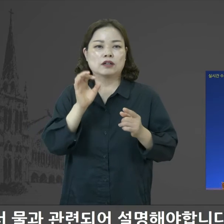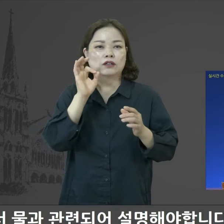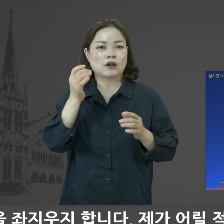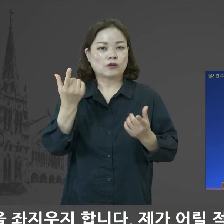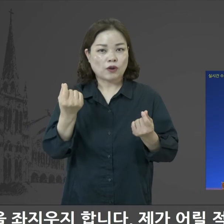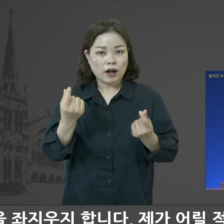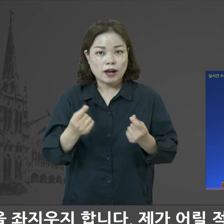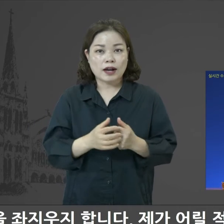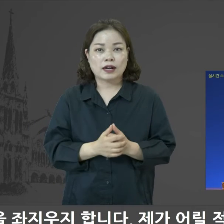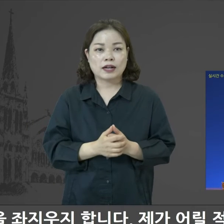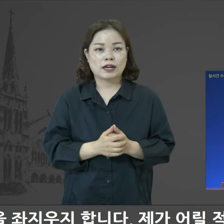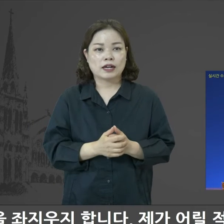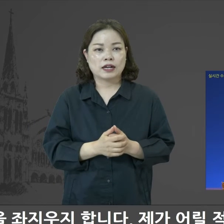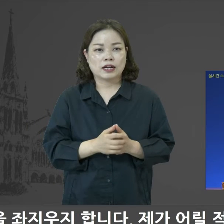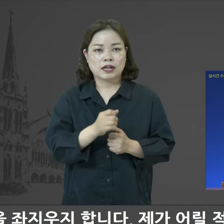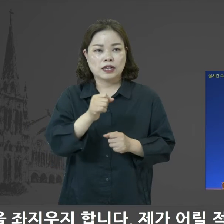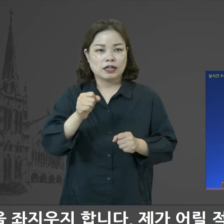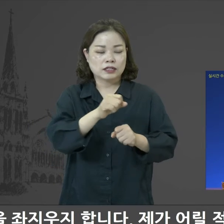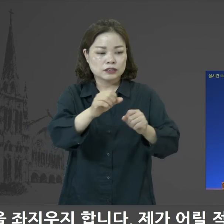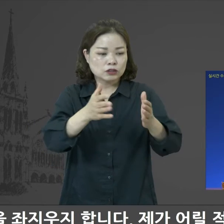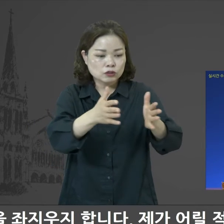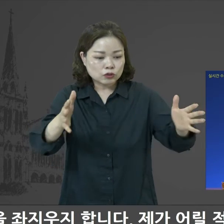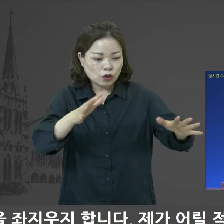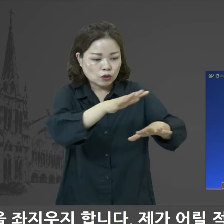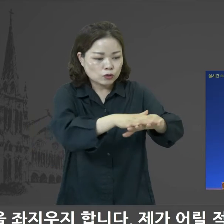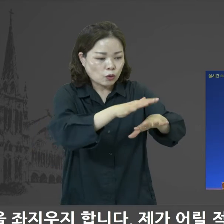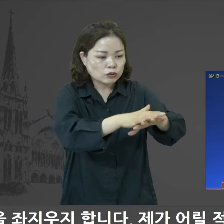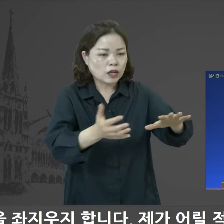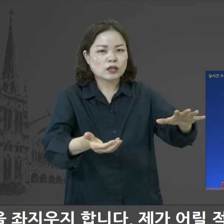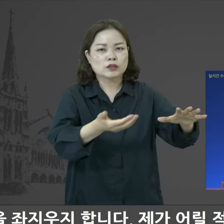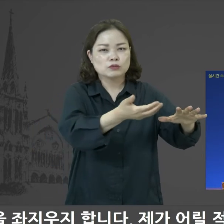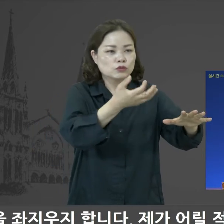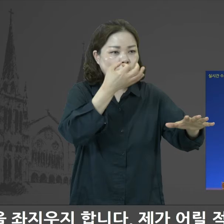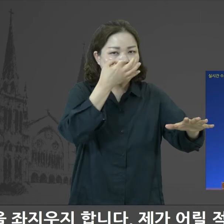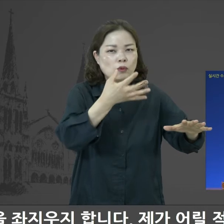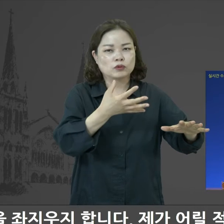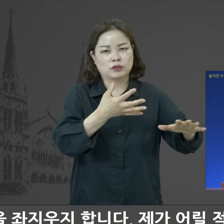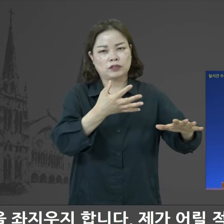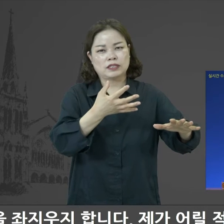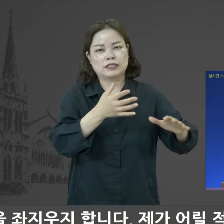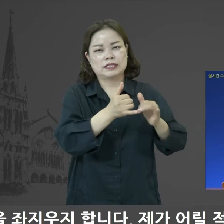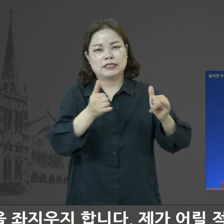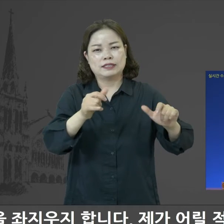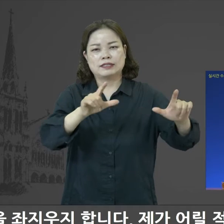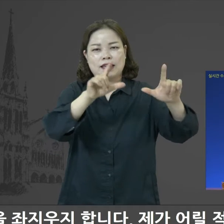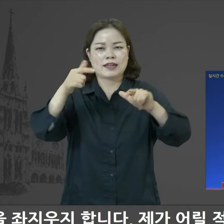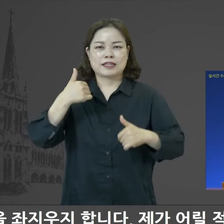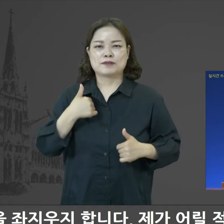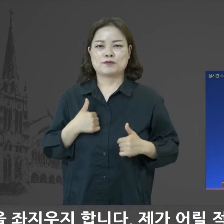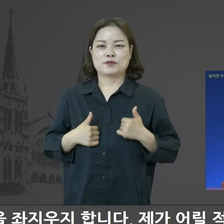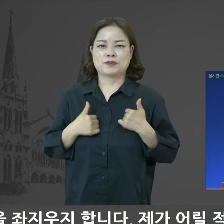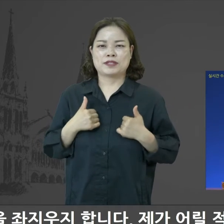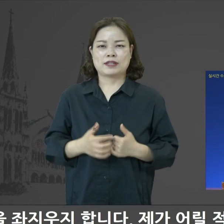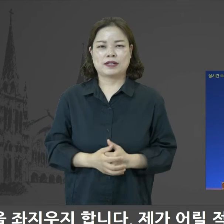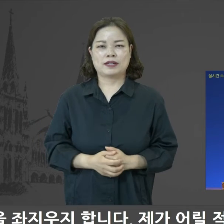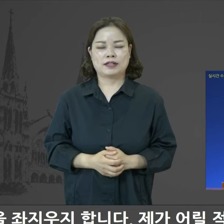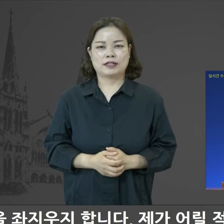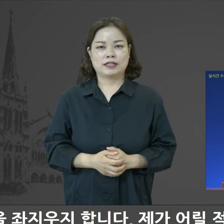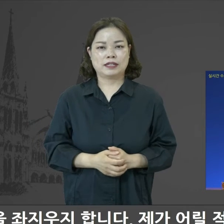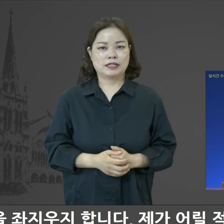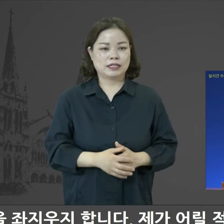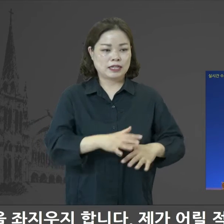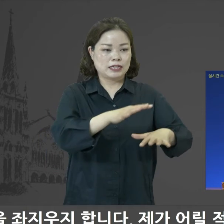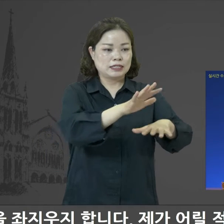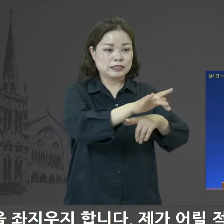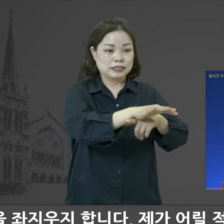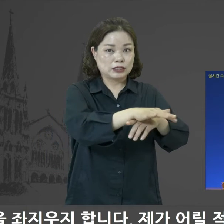것과 가뭄때에 쩍 갈라진 논에 물 들어가는 것 보는 것이 인생 최고의 기쁨이다. 아마 시골에서